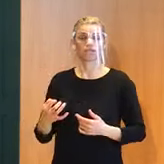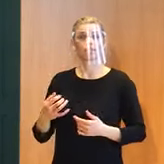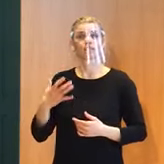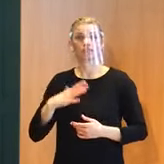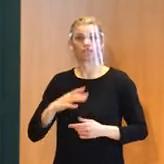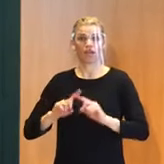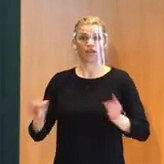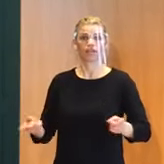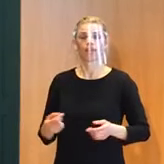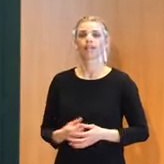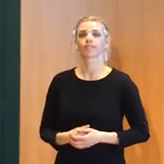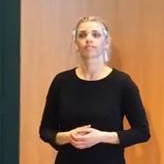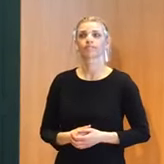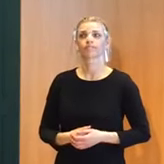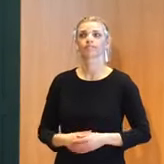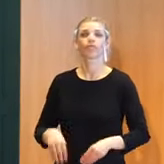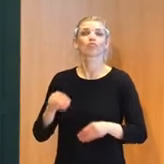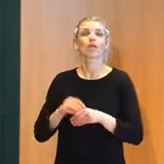iné.